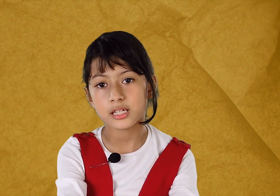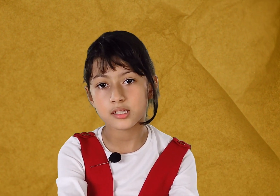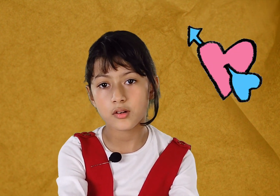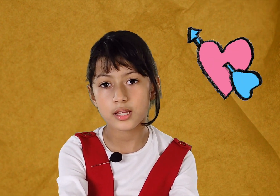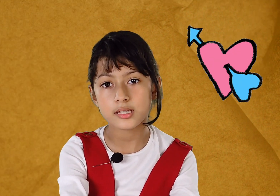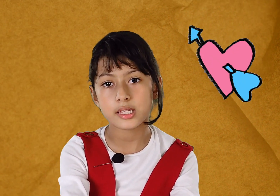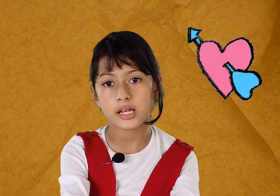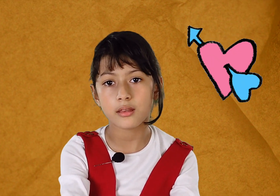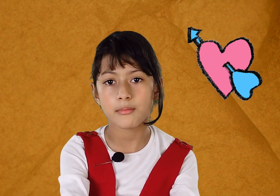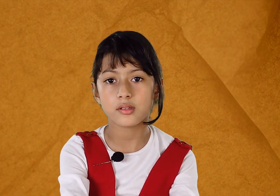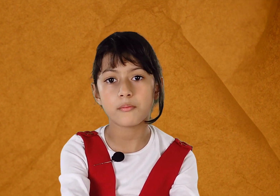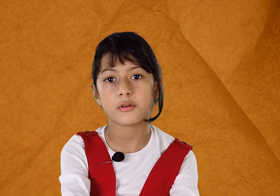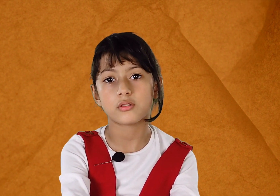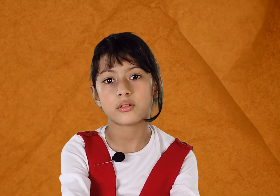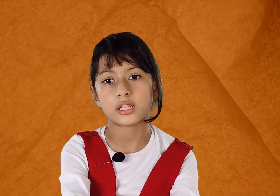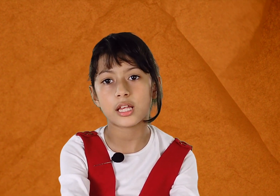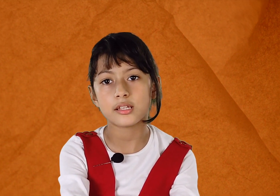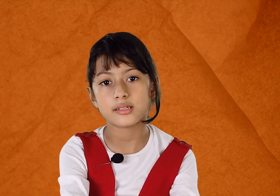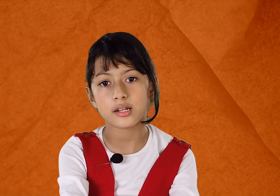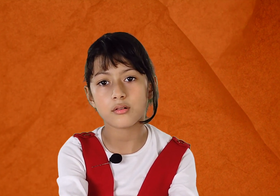sordas tengan más oportunidades de convivencia.